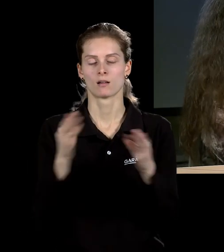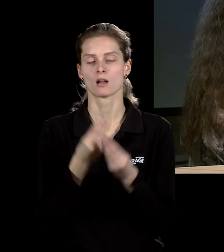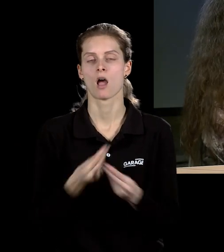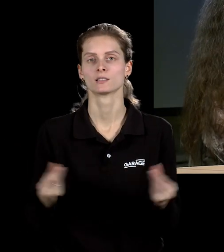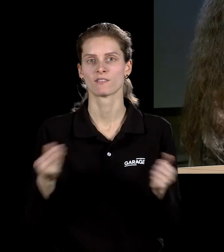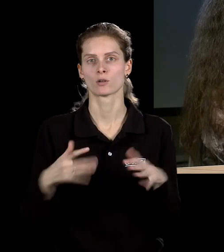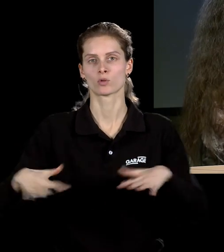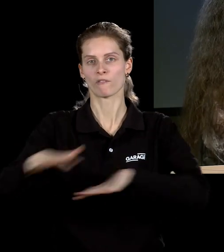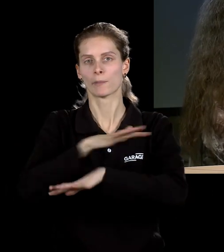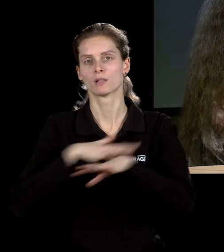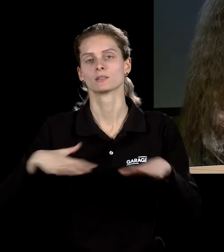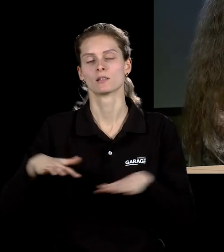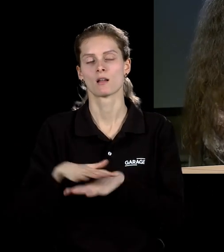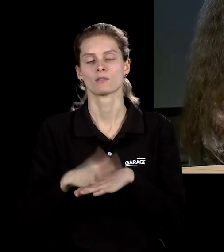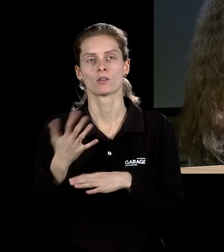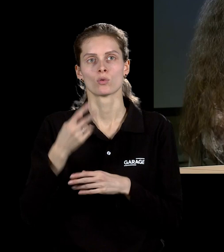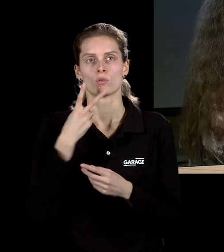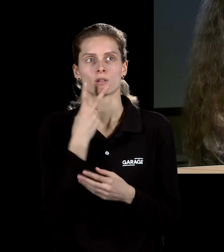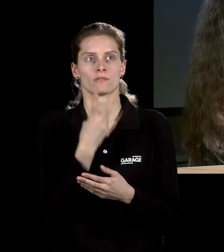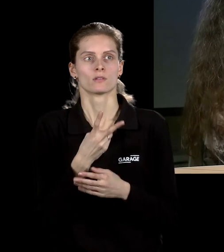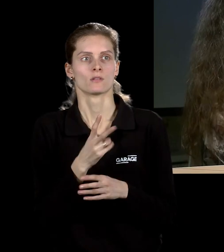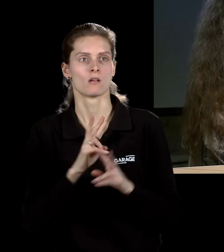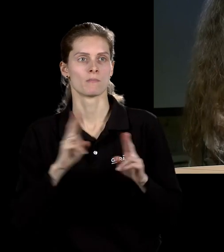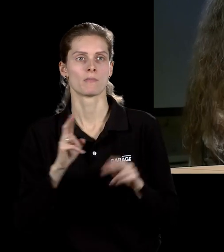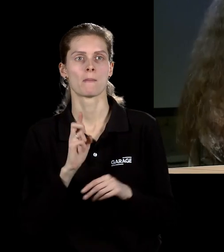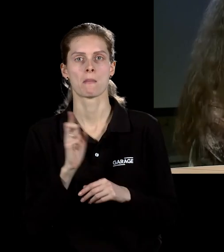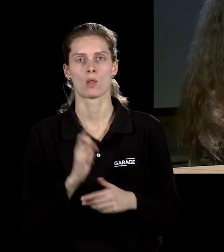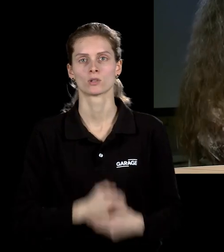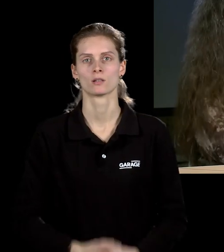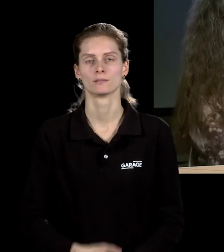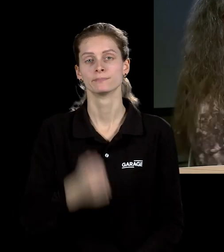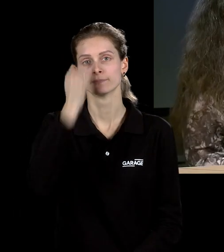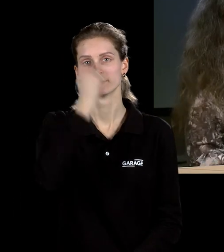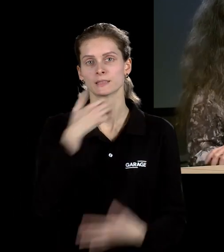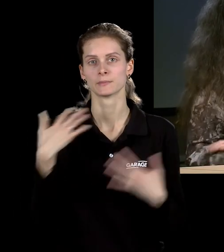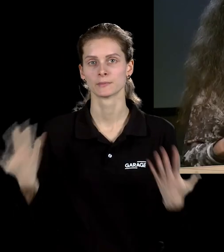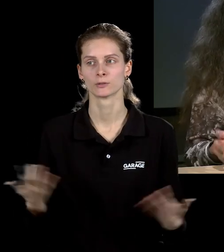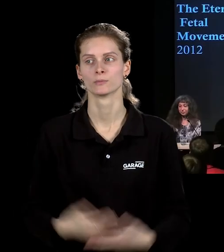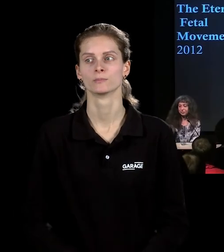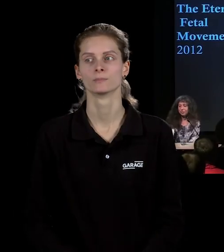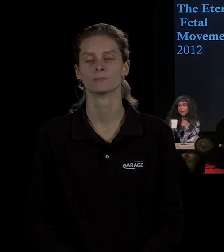самом пространстве, которое напоминает библиотеку еще. Спасибо.